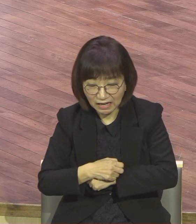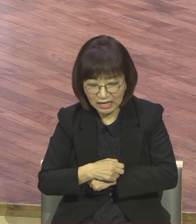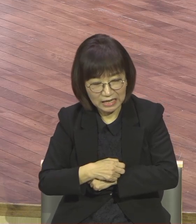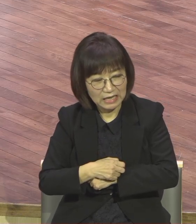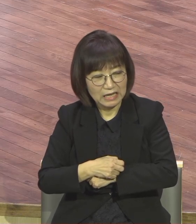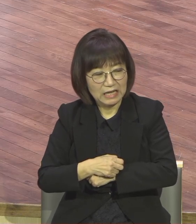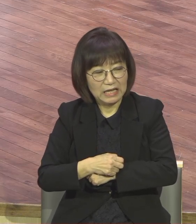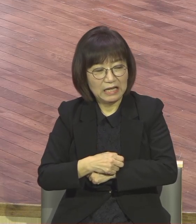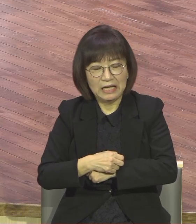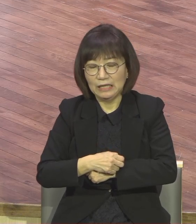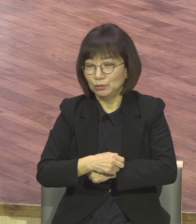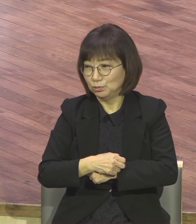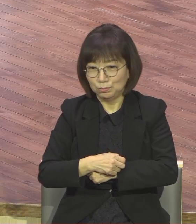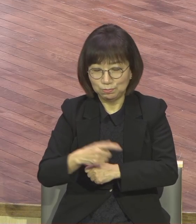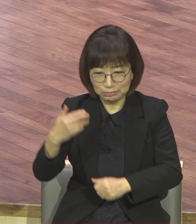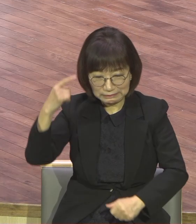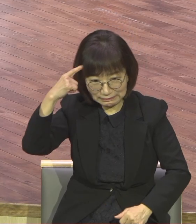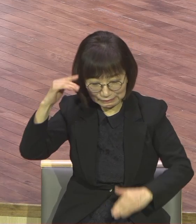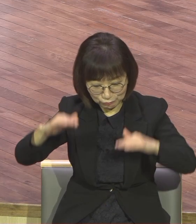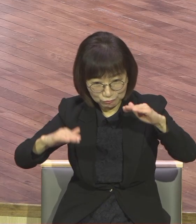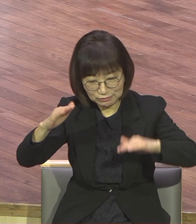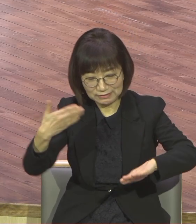근본 수준이 다릅니다.